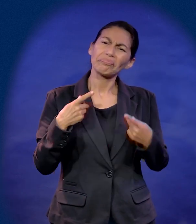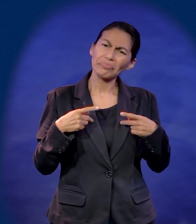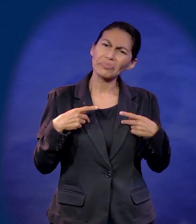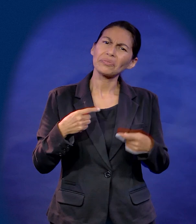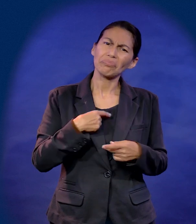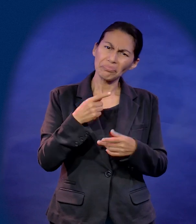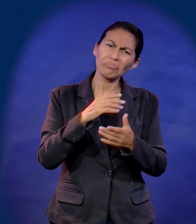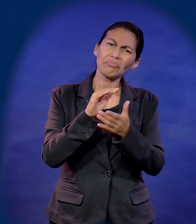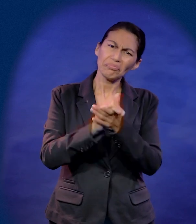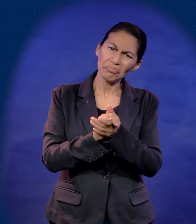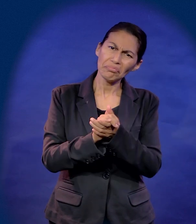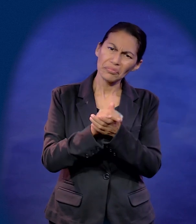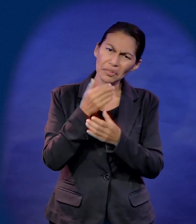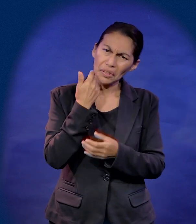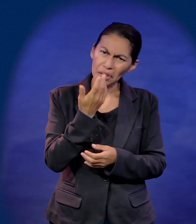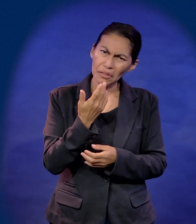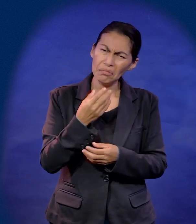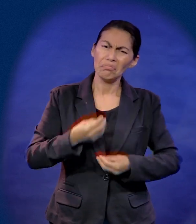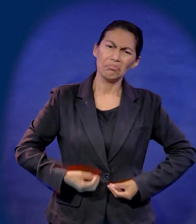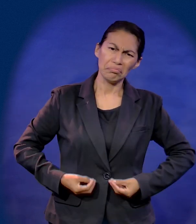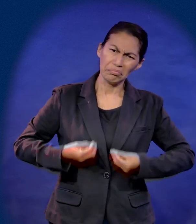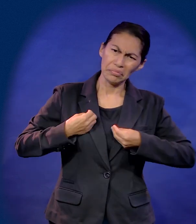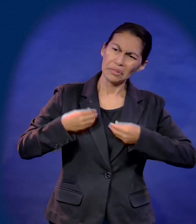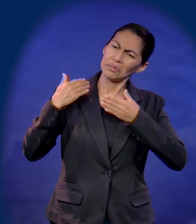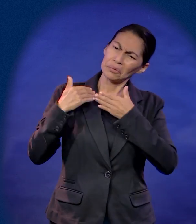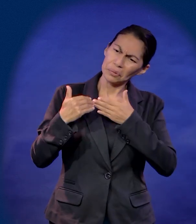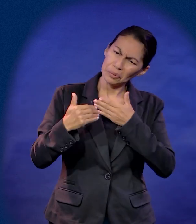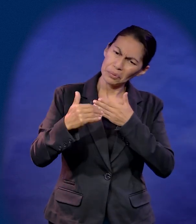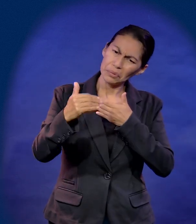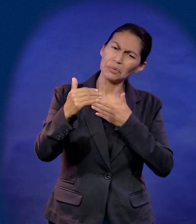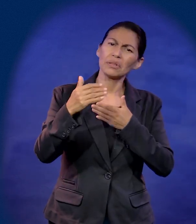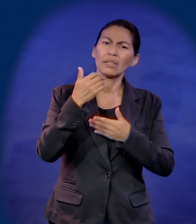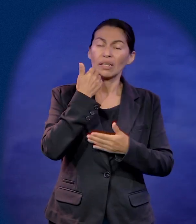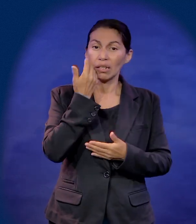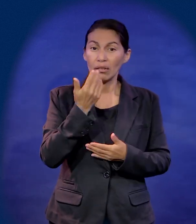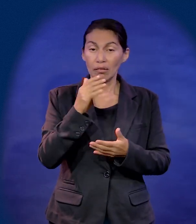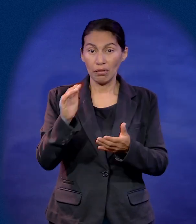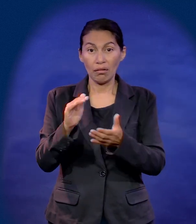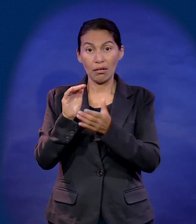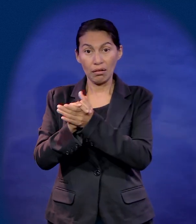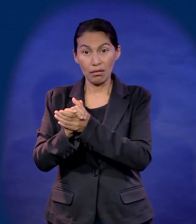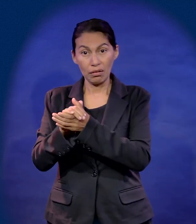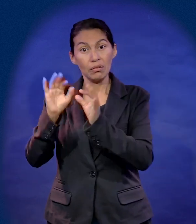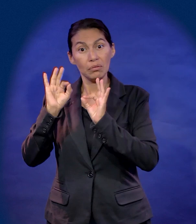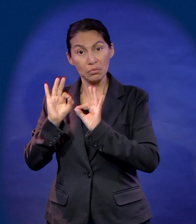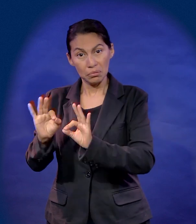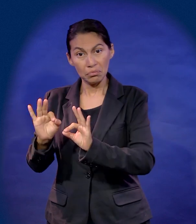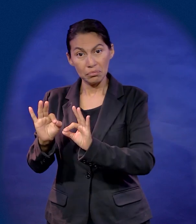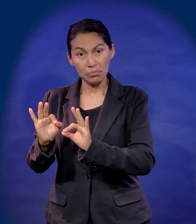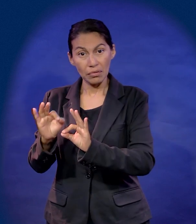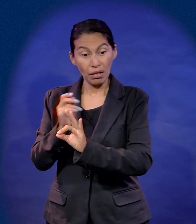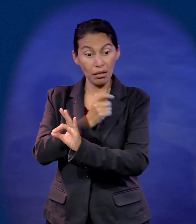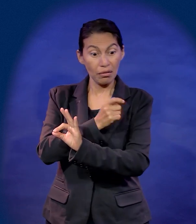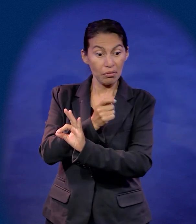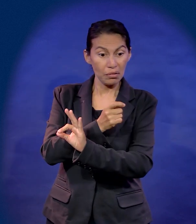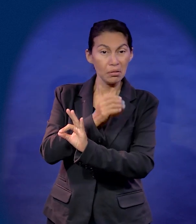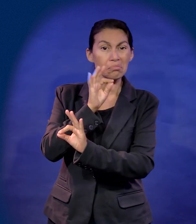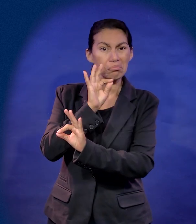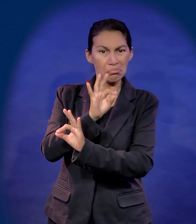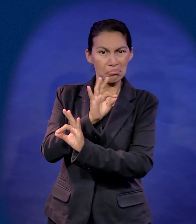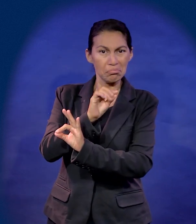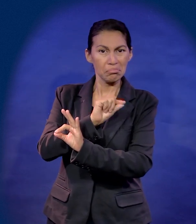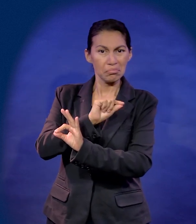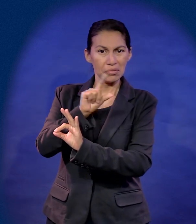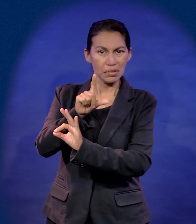y avanzó y dijo, esta es la persona con la que quiero casarme, el resto de mi vida quiero estar con él, con ella, se casan y les va